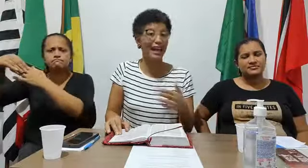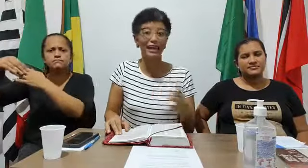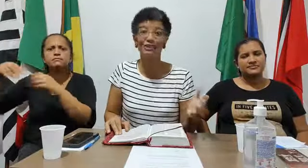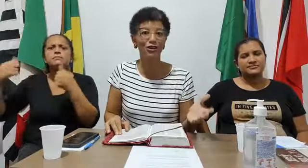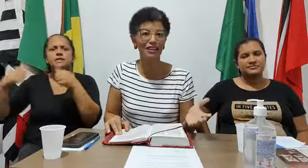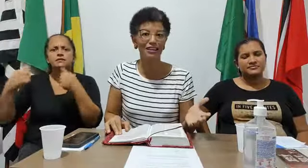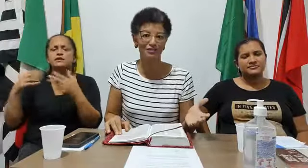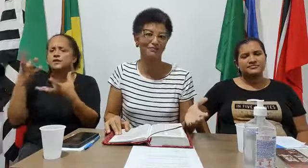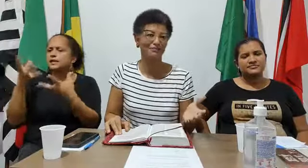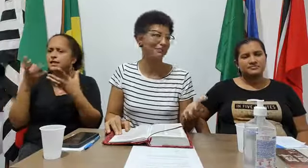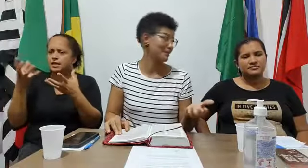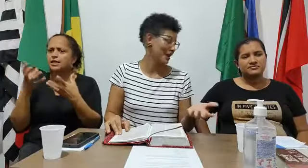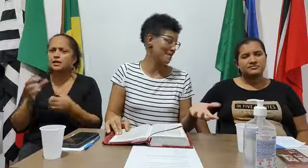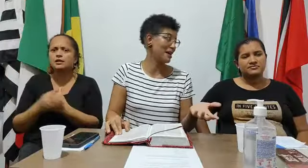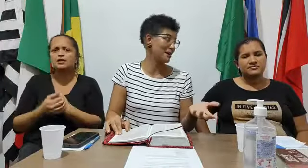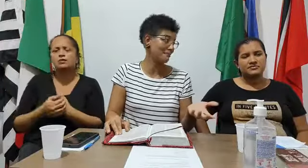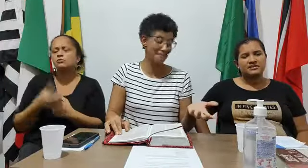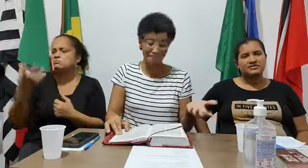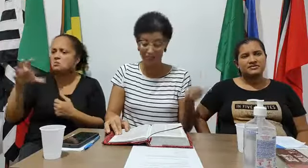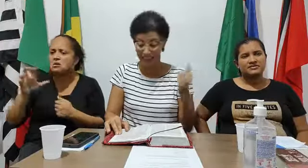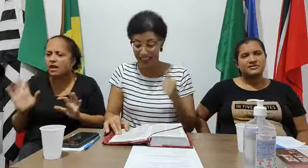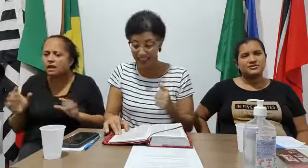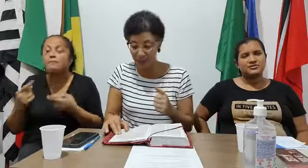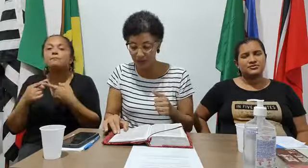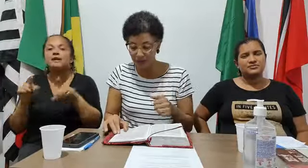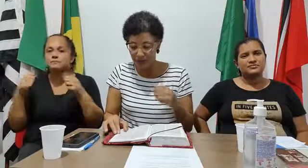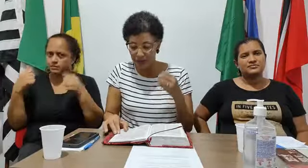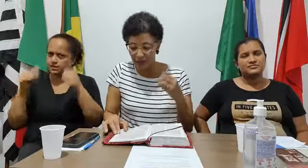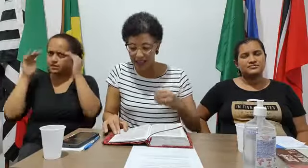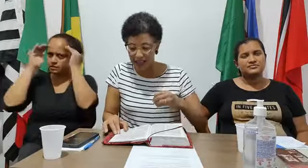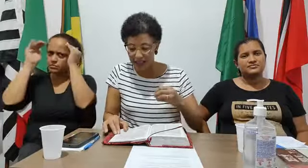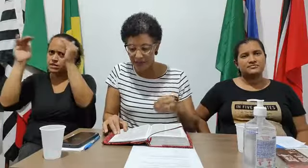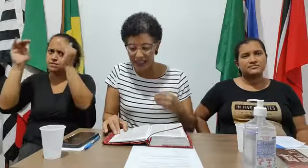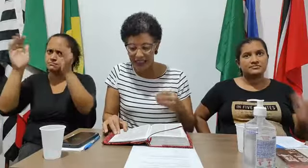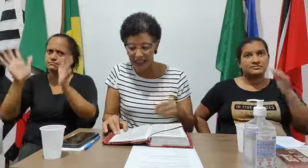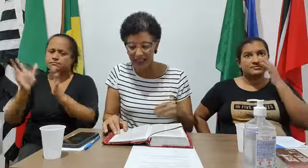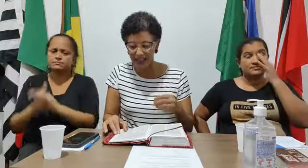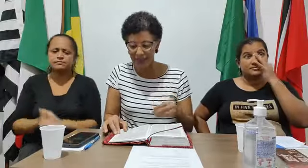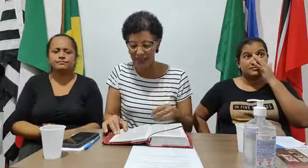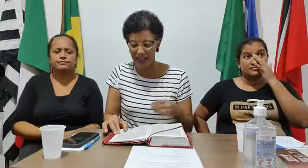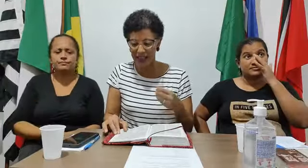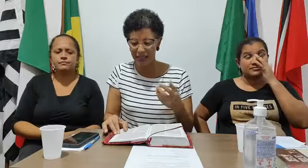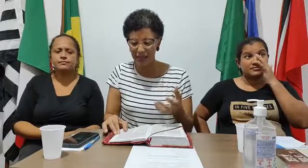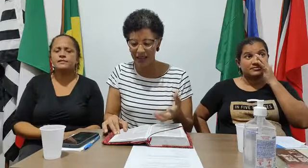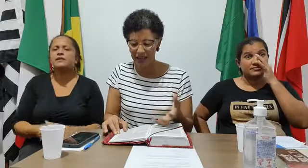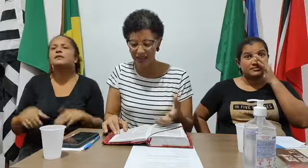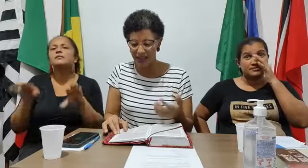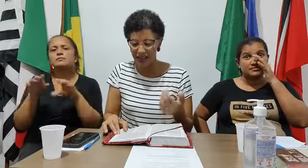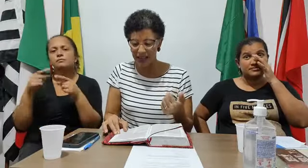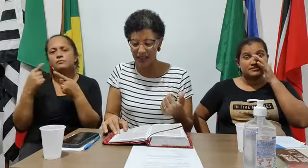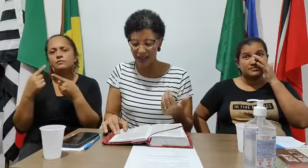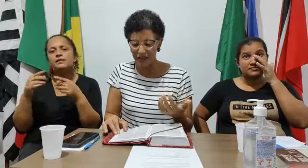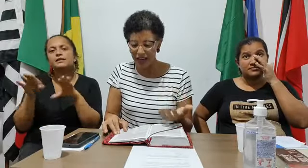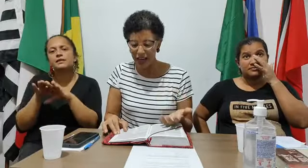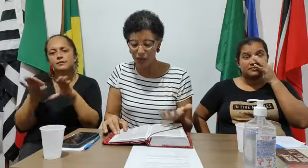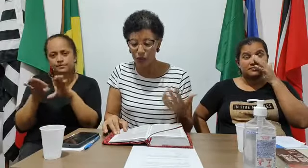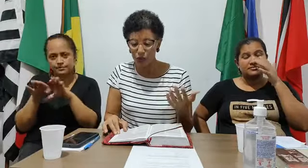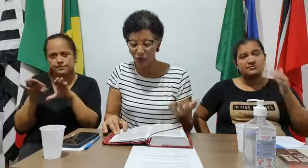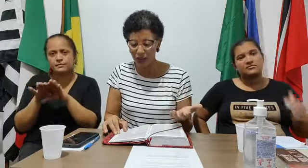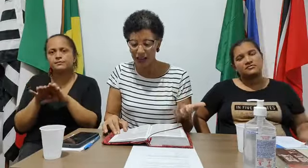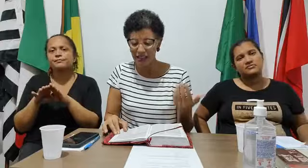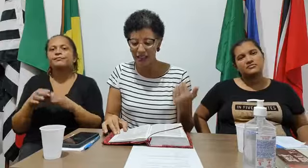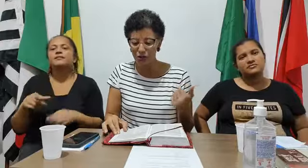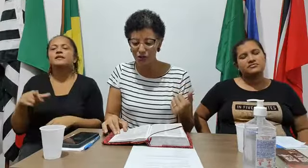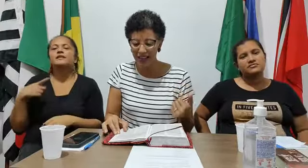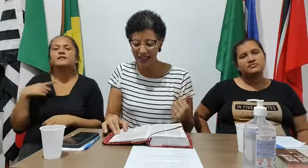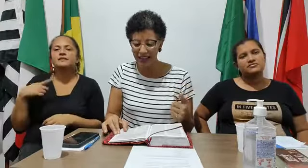não, querendo ou não. Amém? Exatamente. Então, pois foi assim também que a si mesma se ataviaram